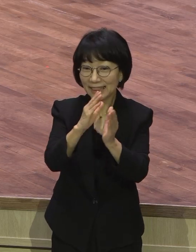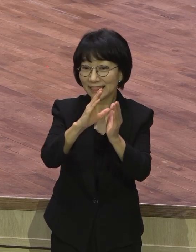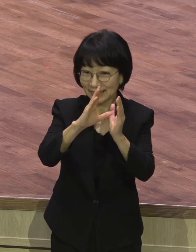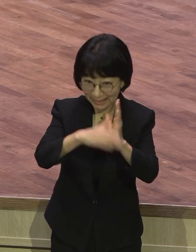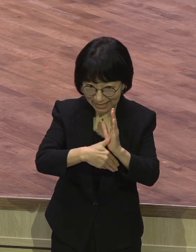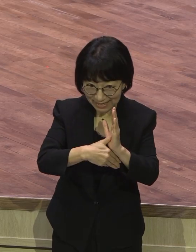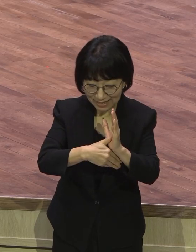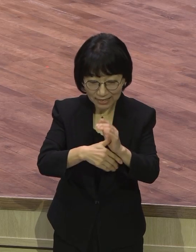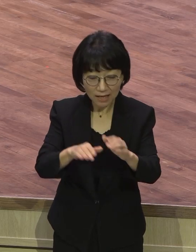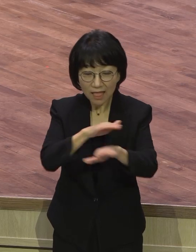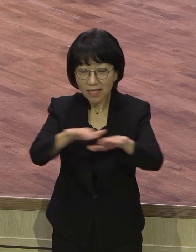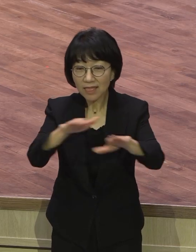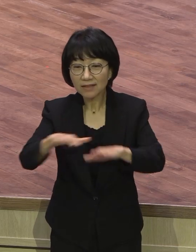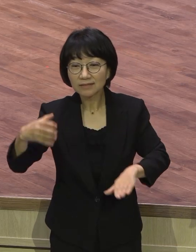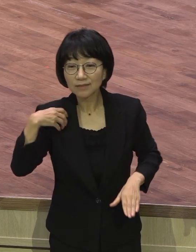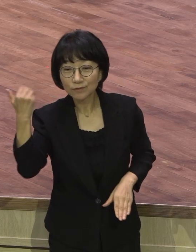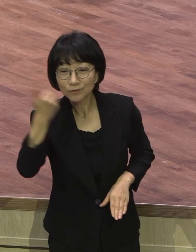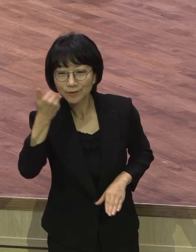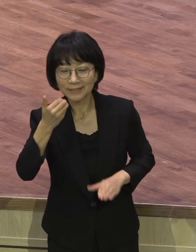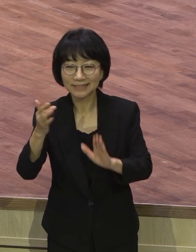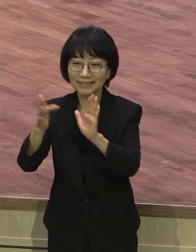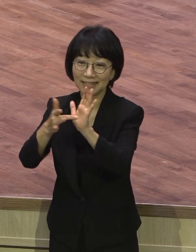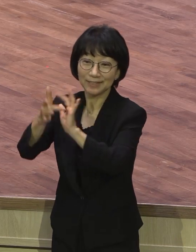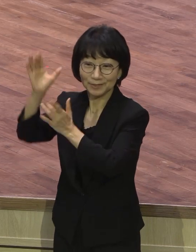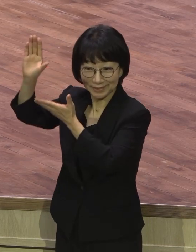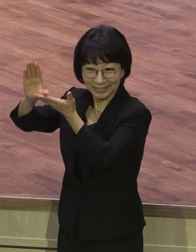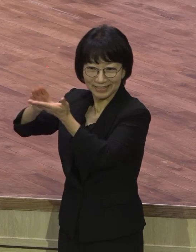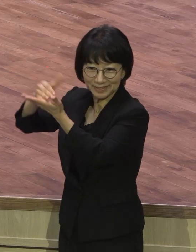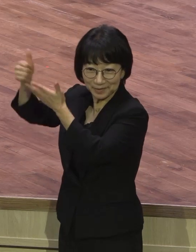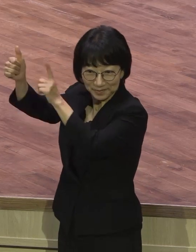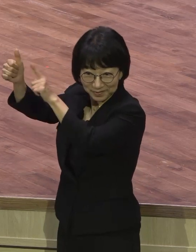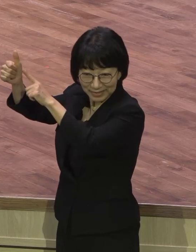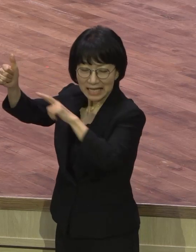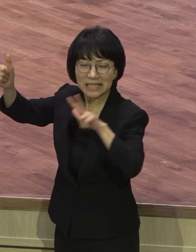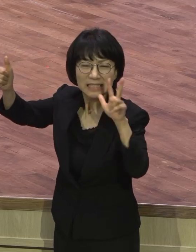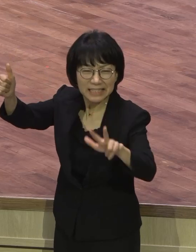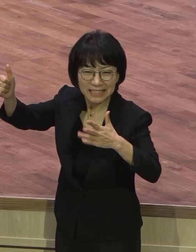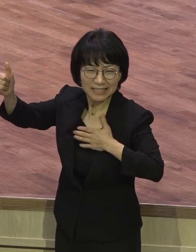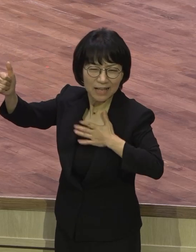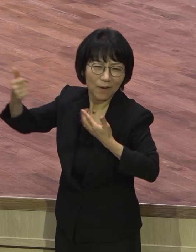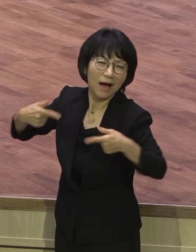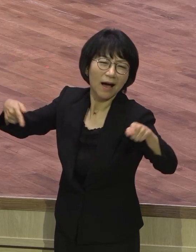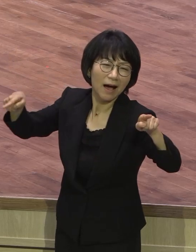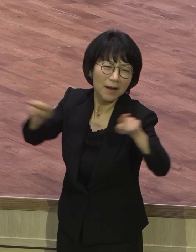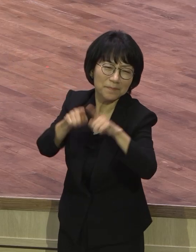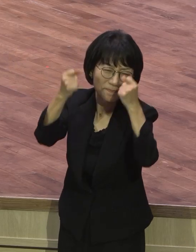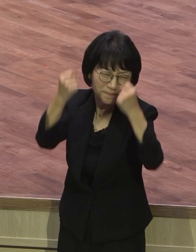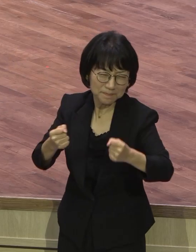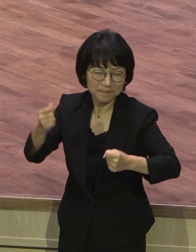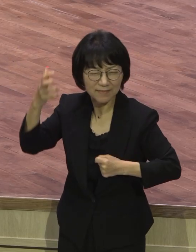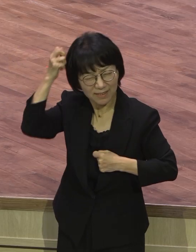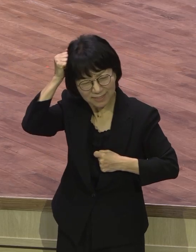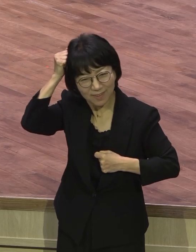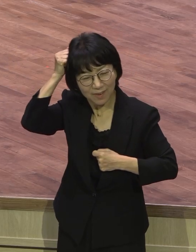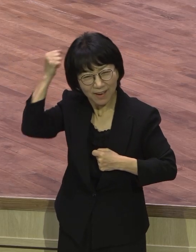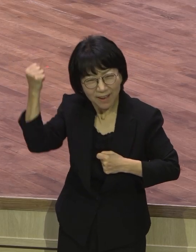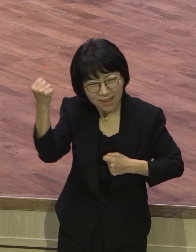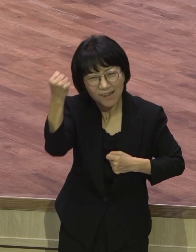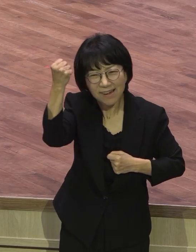문제 해결되시는 예수 그리스도가 지금 나와 함께 계신다 이걸